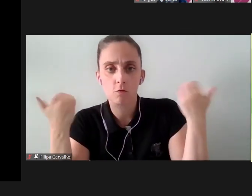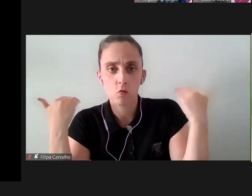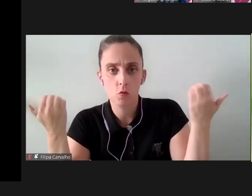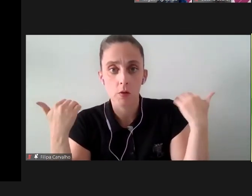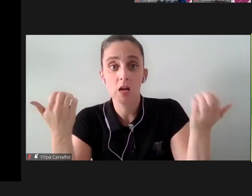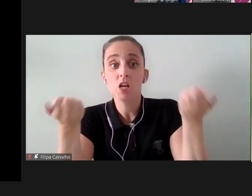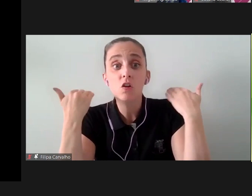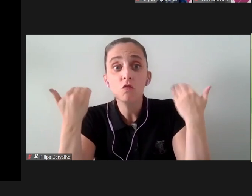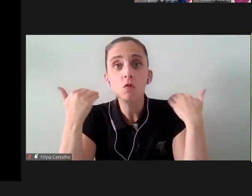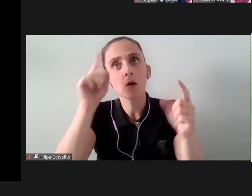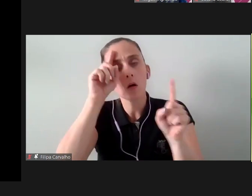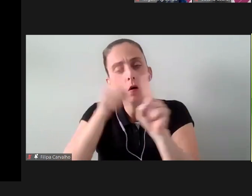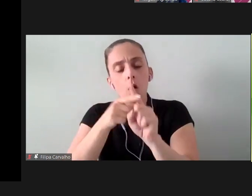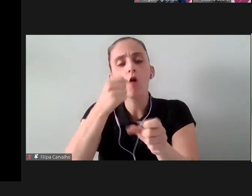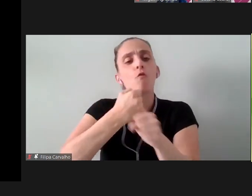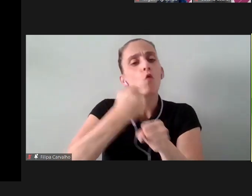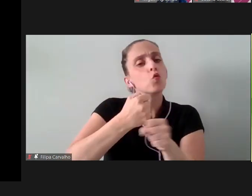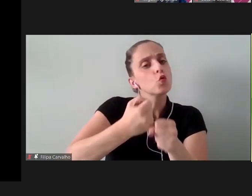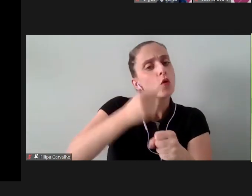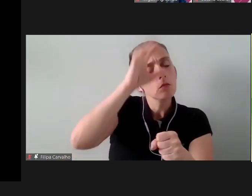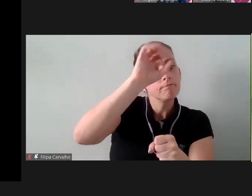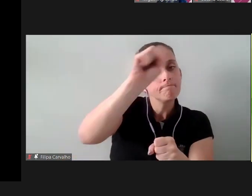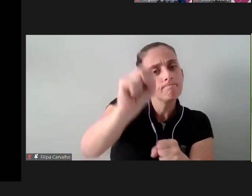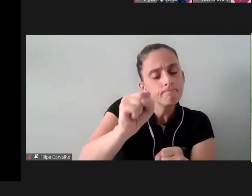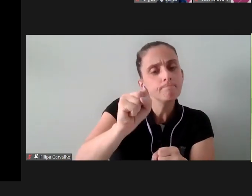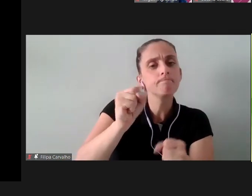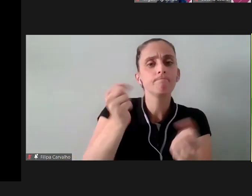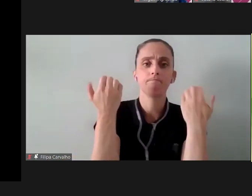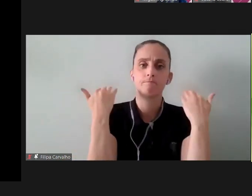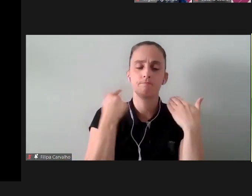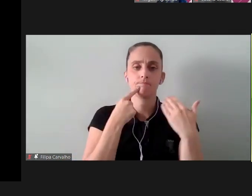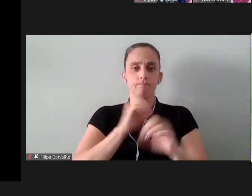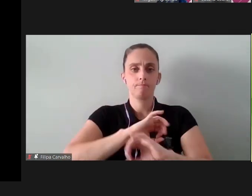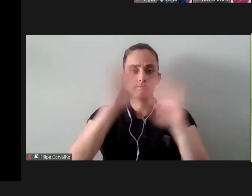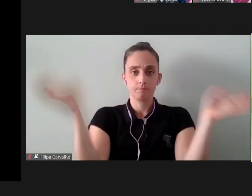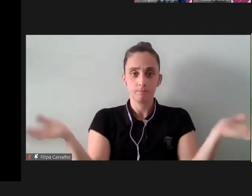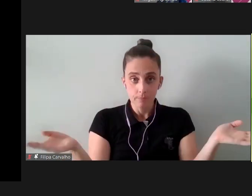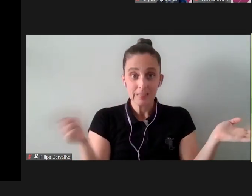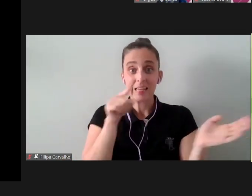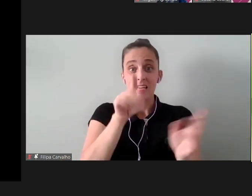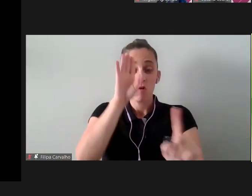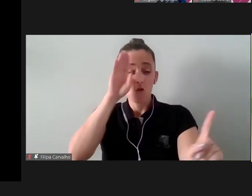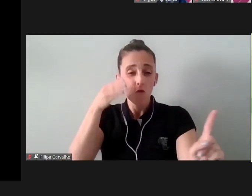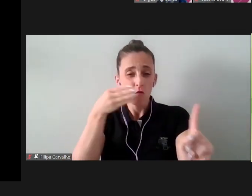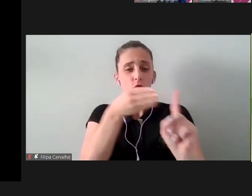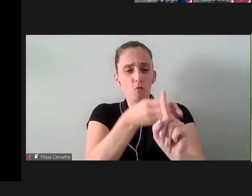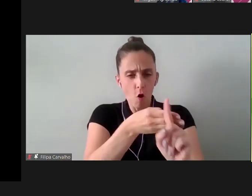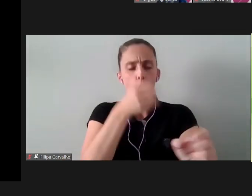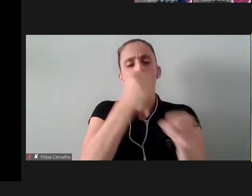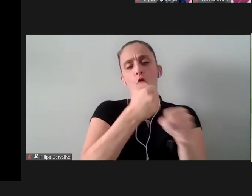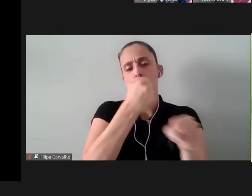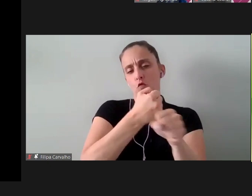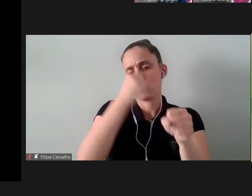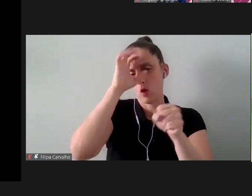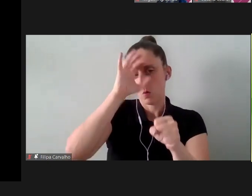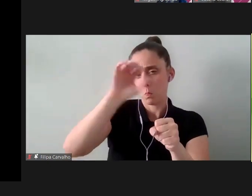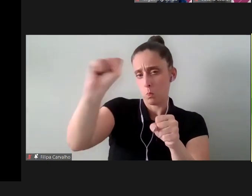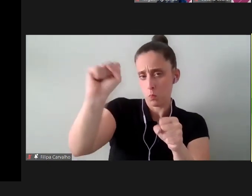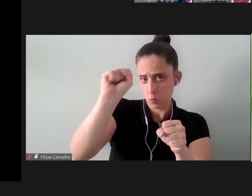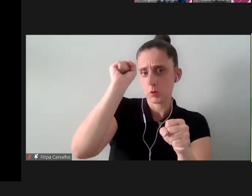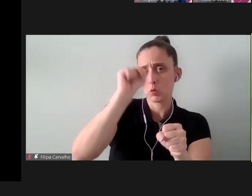voltadas aos funcionários públicos. Sim, aqui o grande foco e o grande enfoque tem sido os funcionários públicos